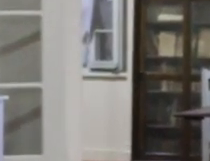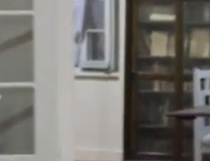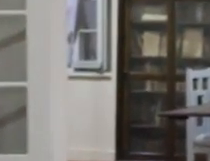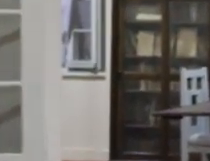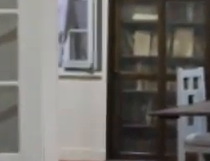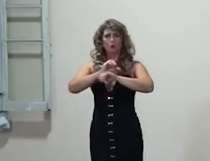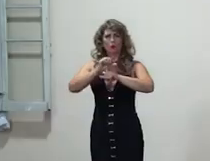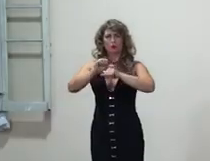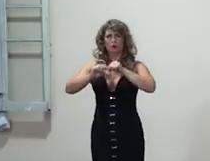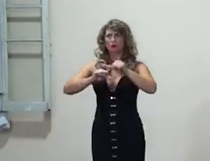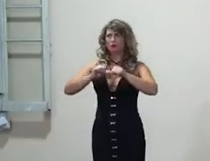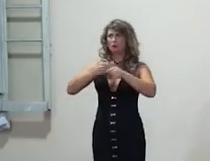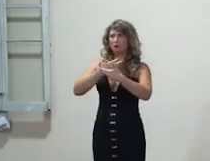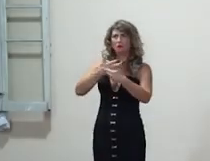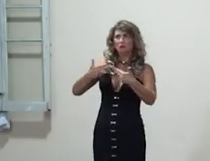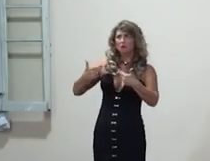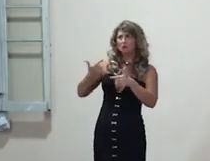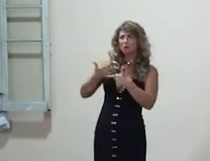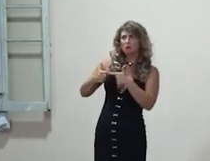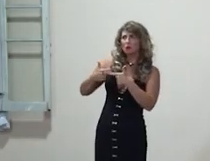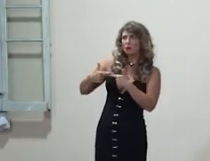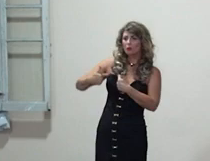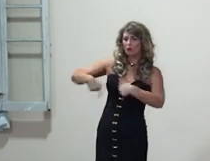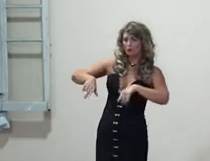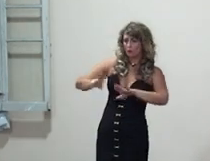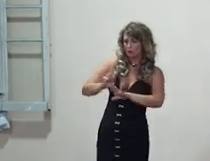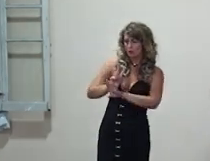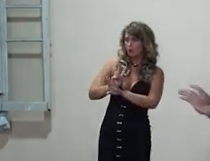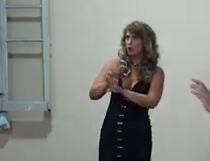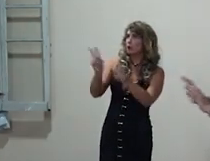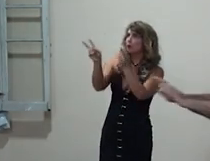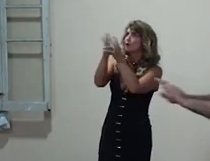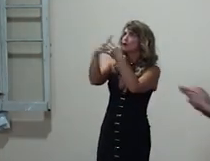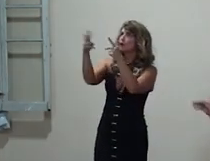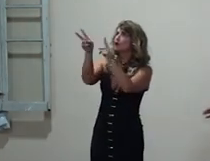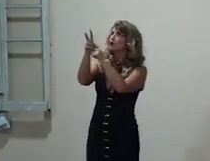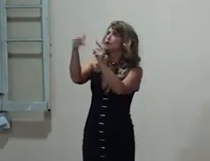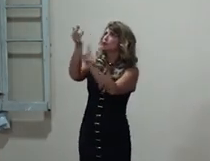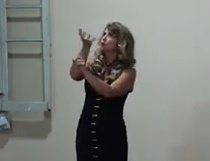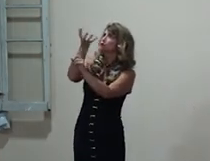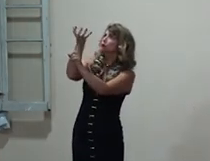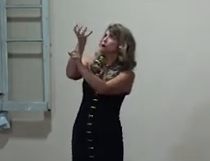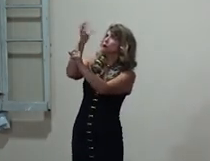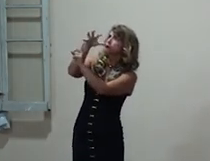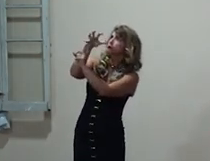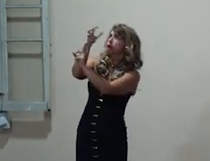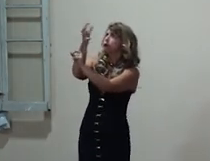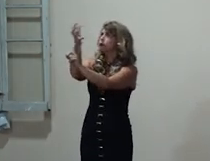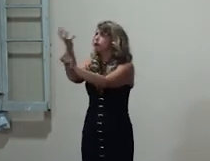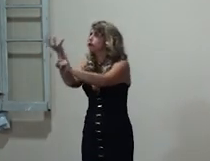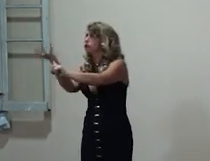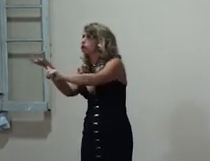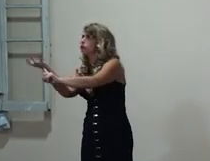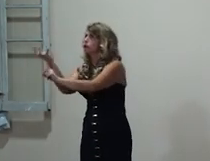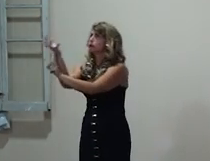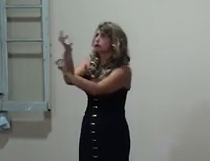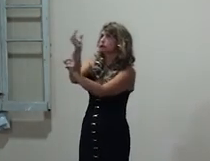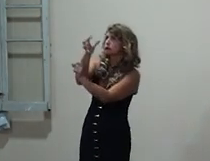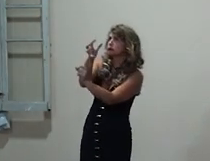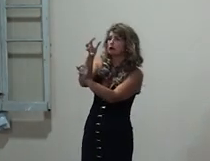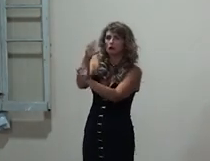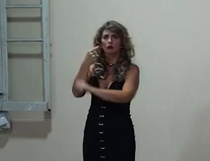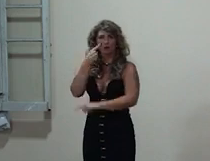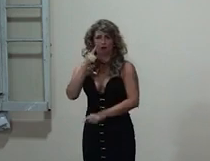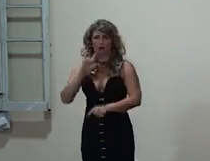coisa radiativa. Você tem que cuidar para o vento não derrubar o teu pinheiro, porque senão você vai ser penalizado. Eu vi